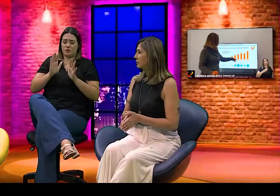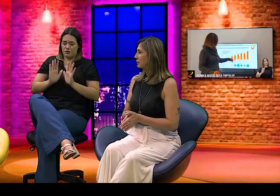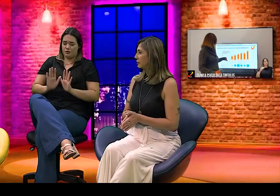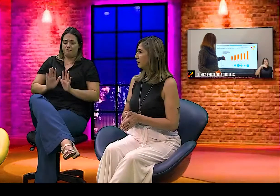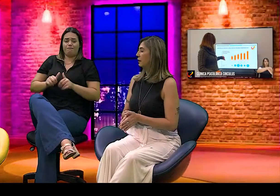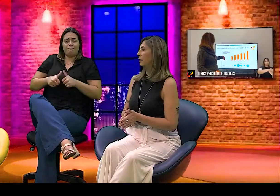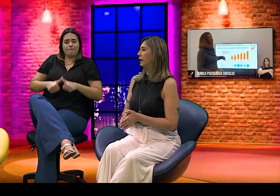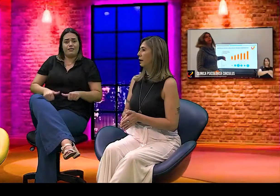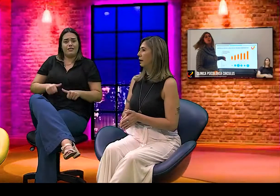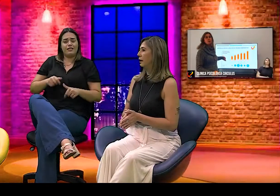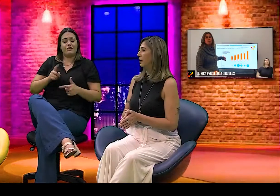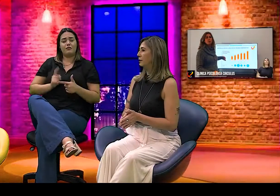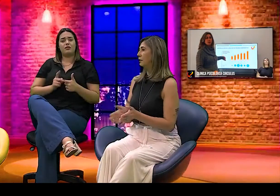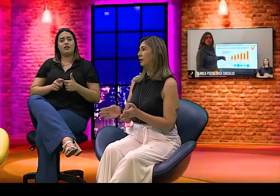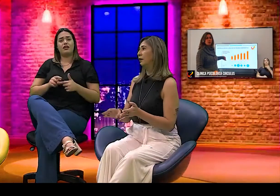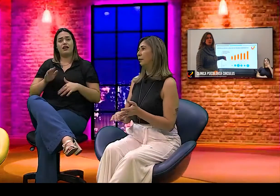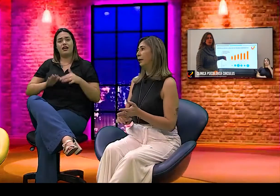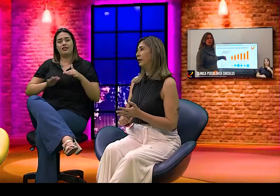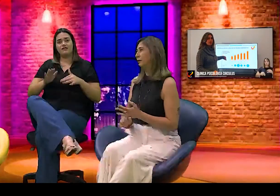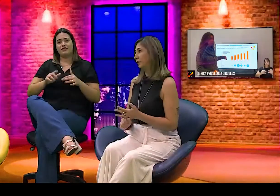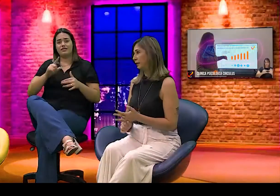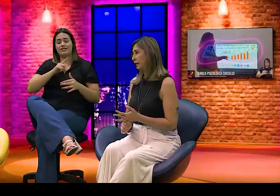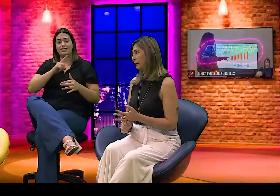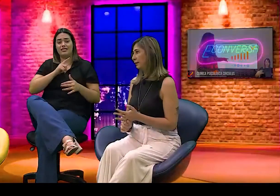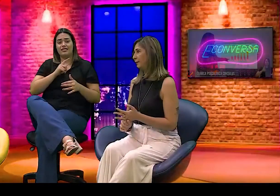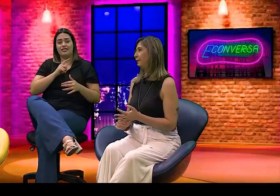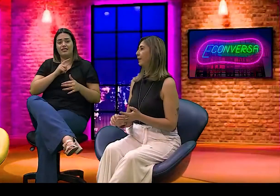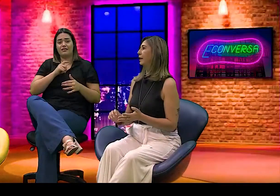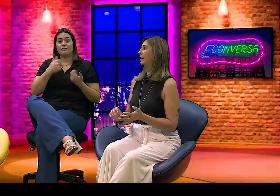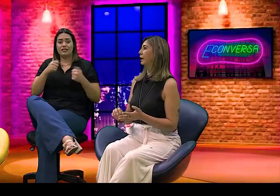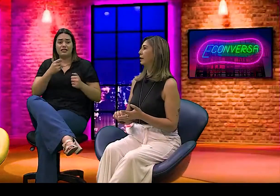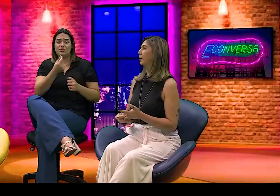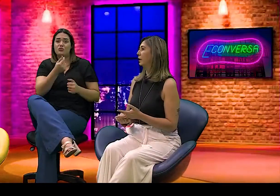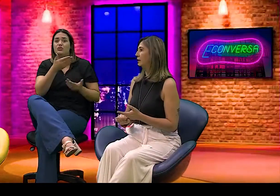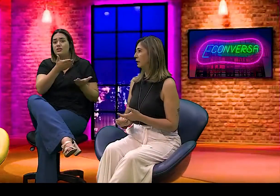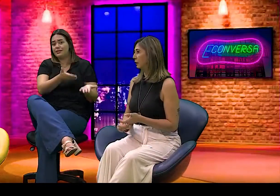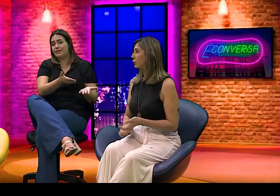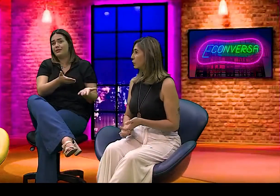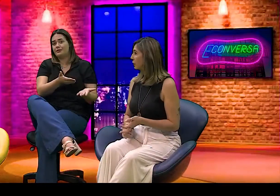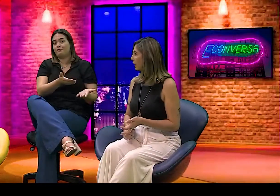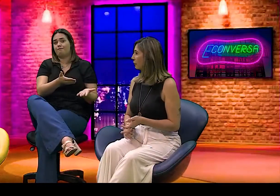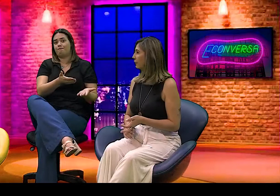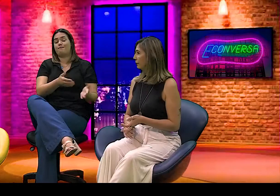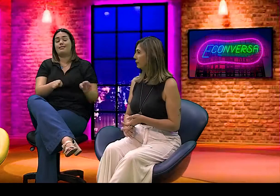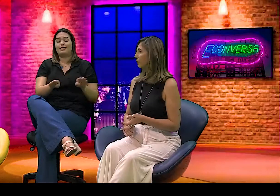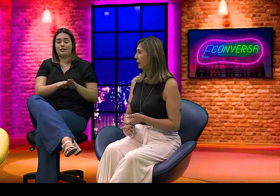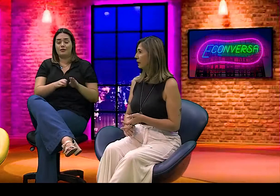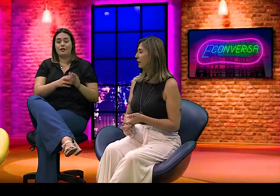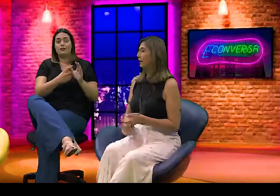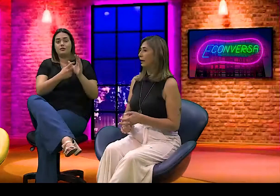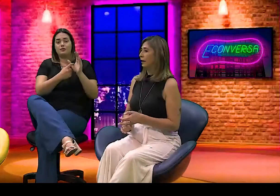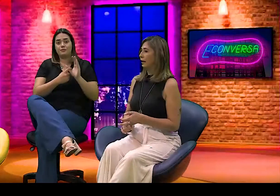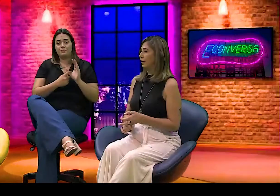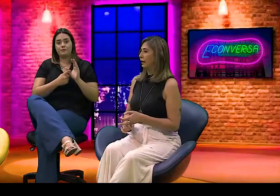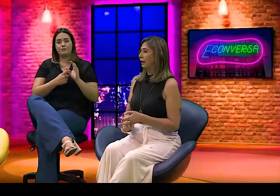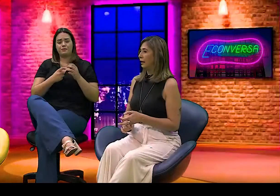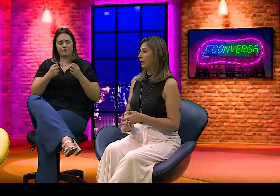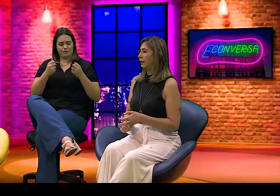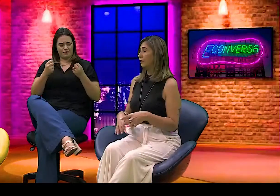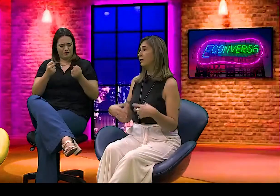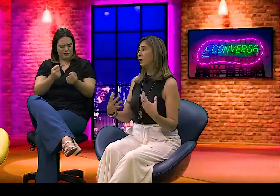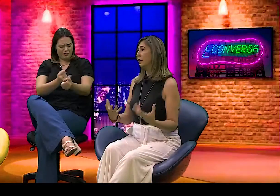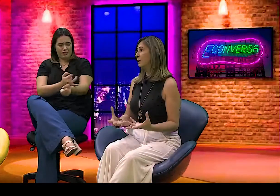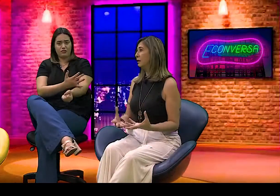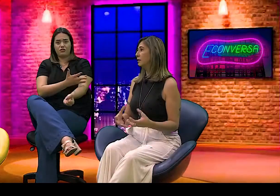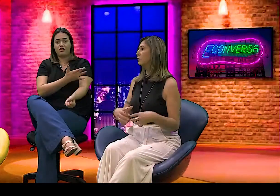vezes existe a dependência financeira, a dependência emocional, né?